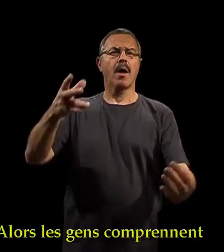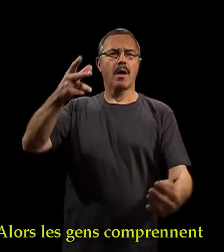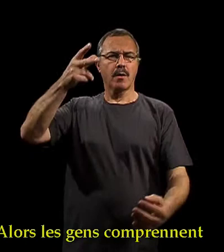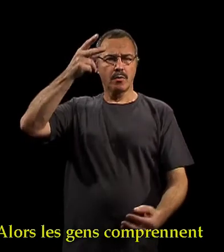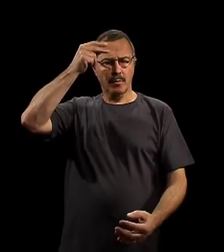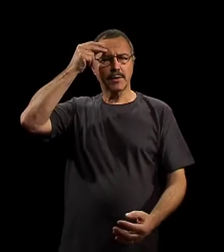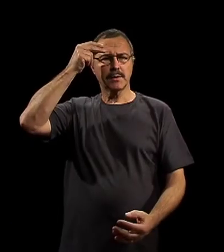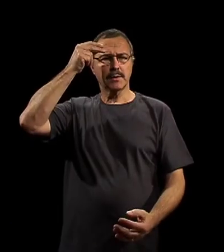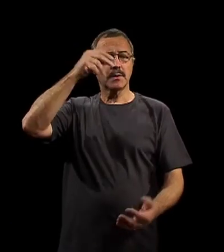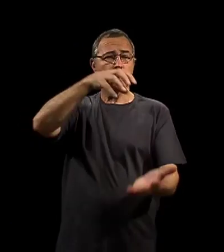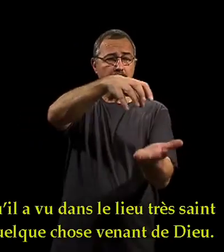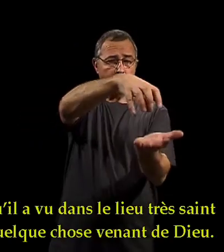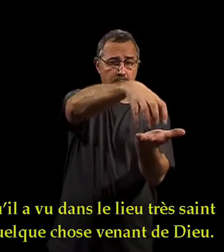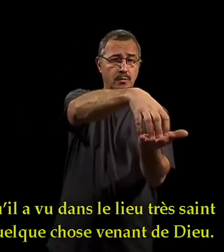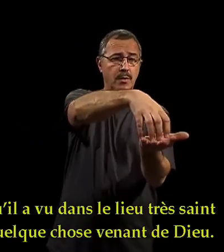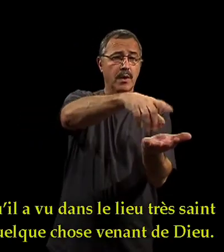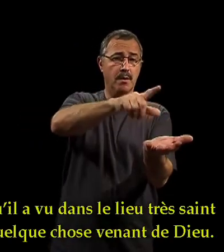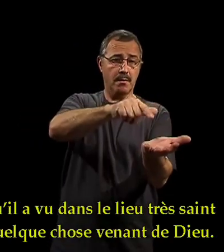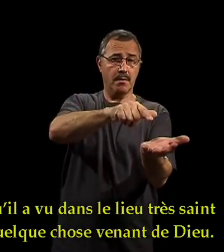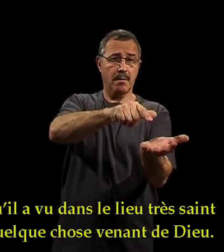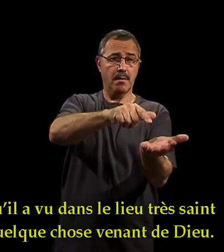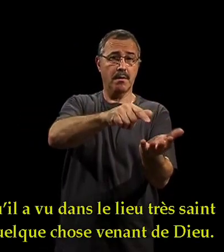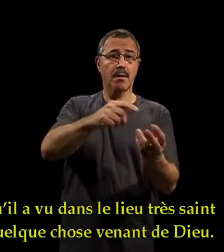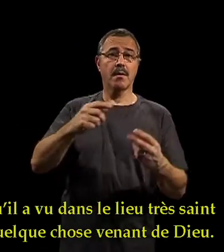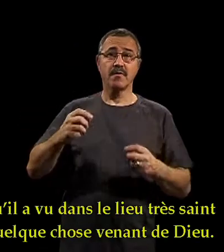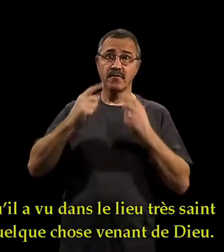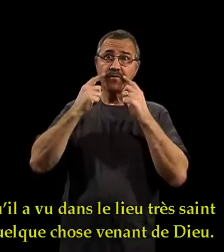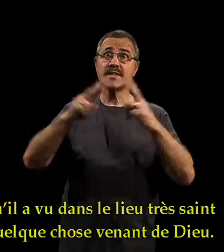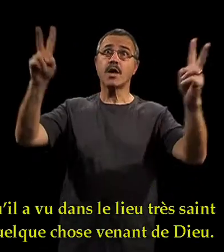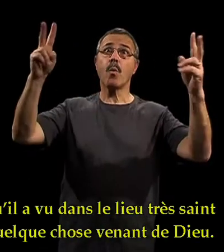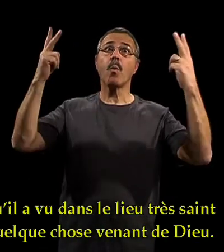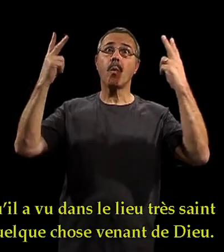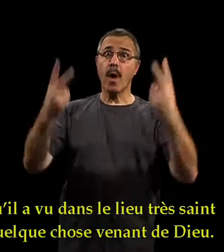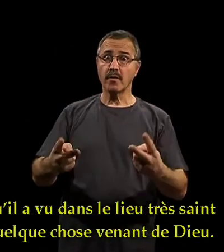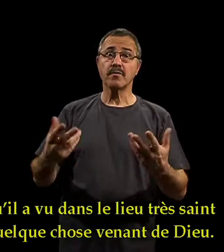Alors les gens comprennent qu'il a vu dans le lieu très saint quelque chose venant de Dieu.